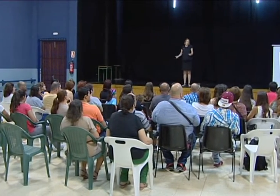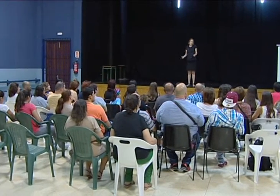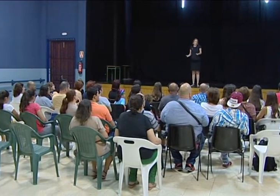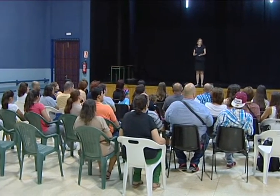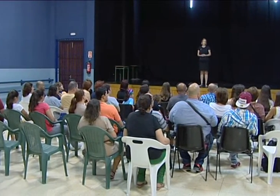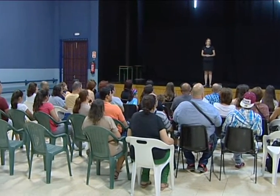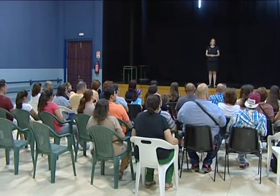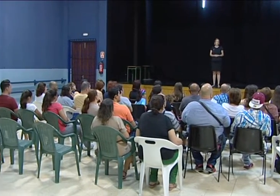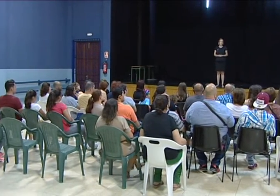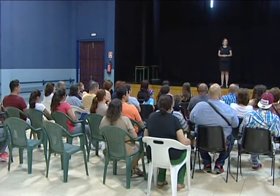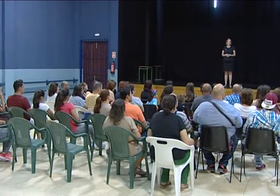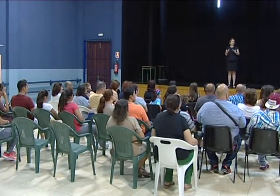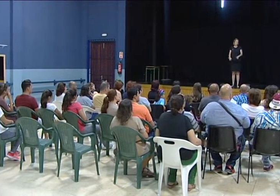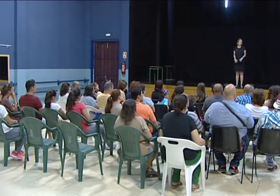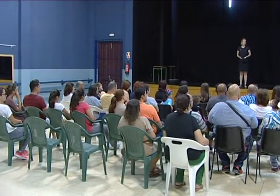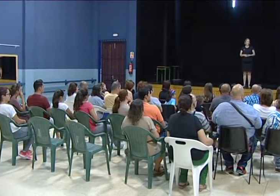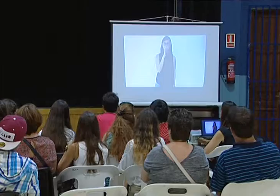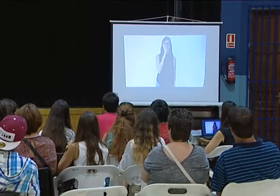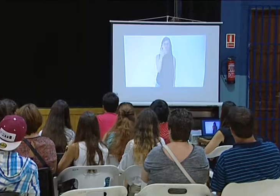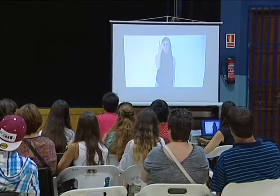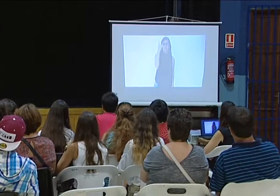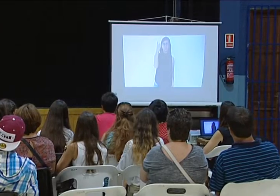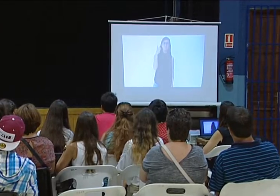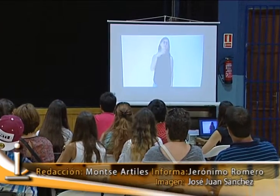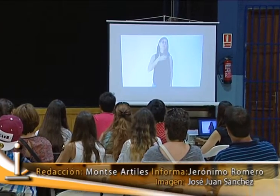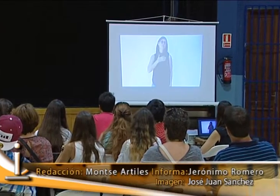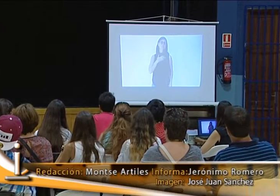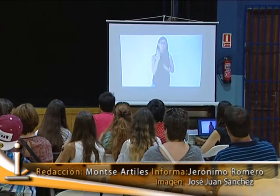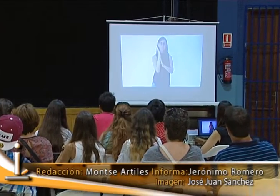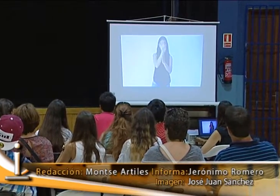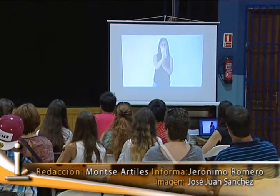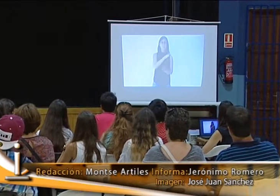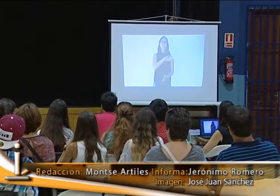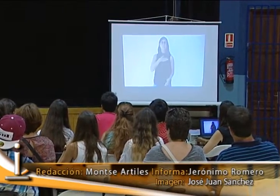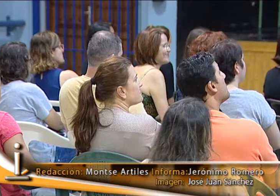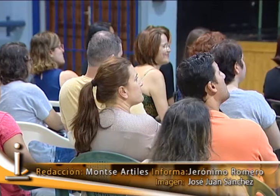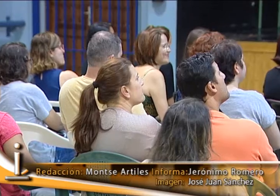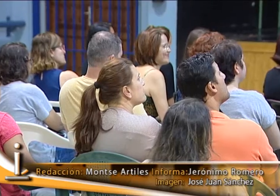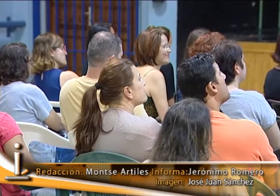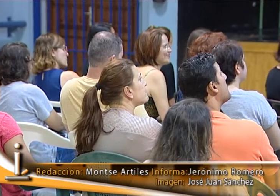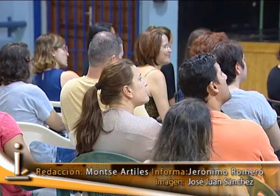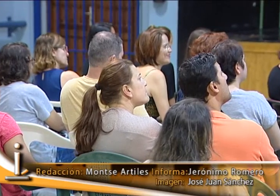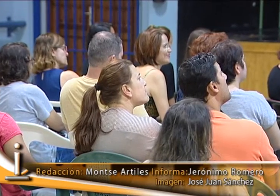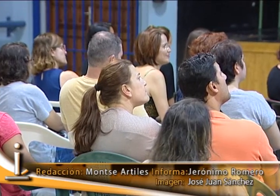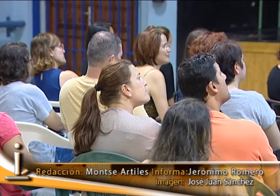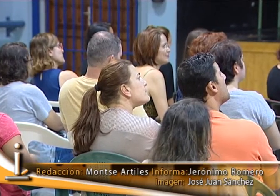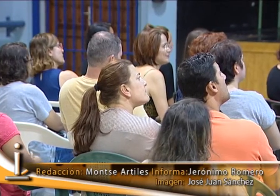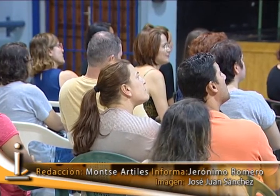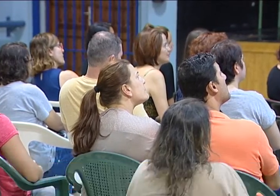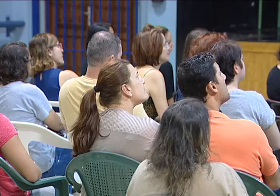Alumnas del taller de lengua de signos impartido por el Centro Psicopedagógico Aprendiz y organizado por la Universidad Popular de Agüimes, en colaboración con la Asociación